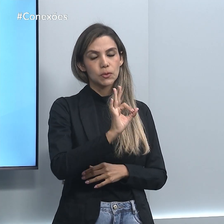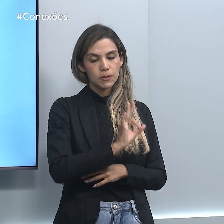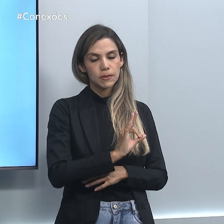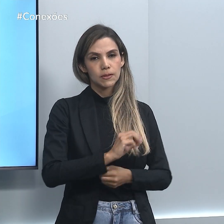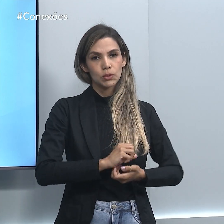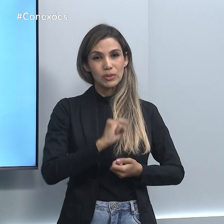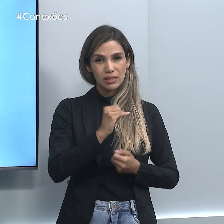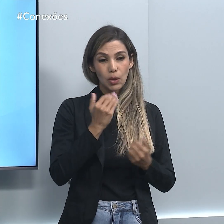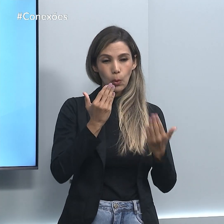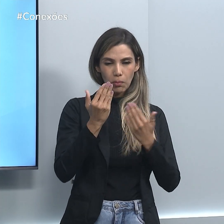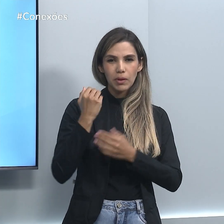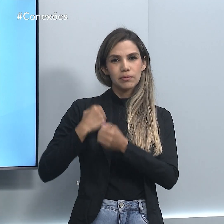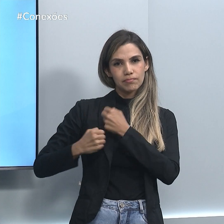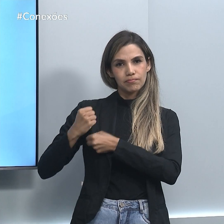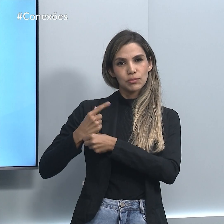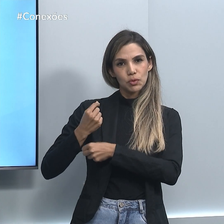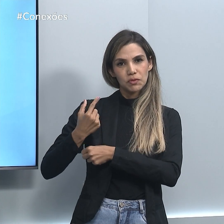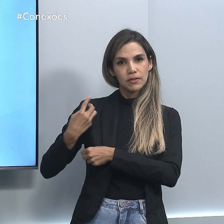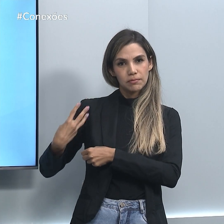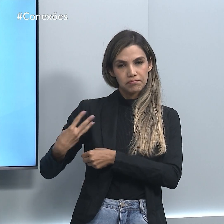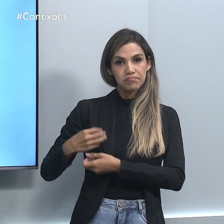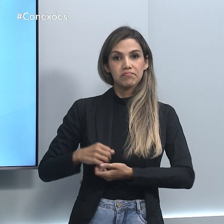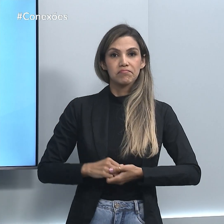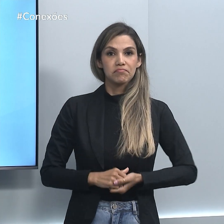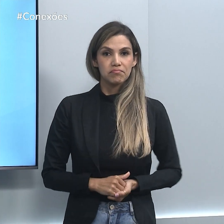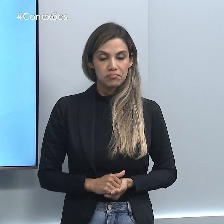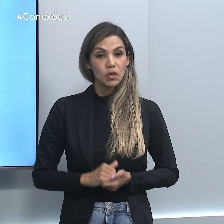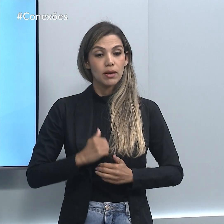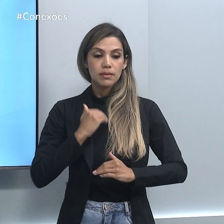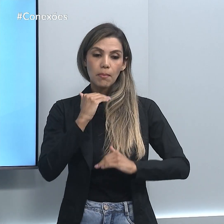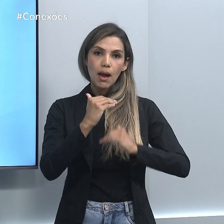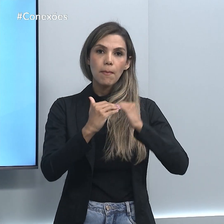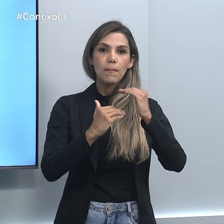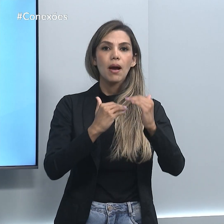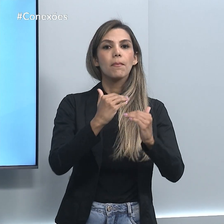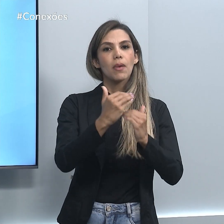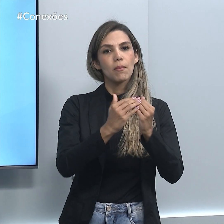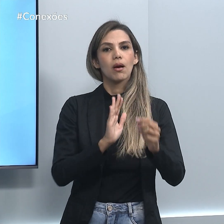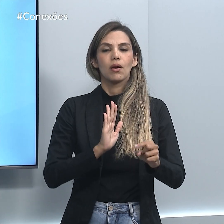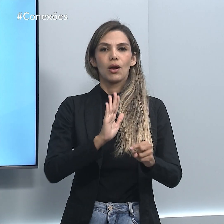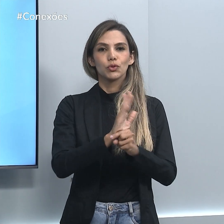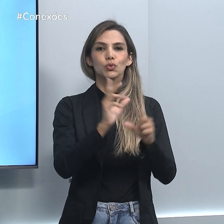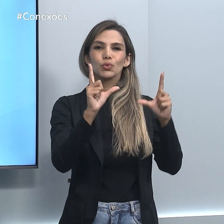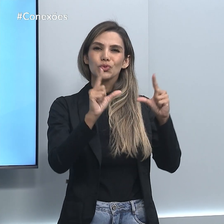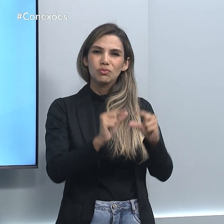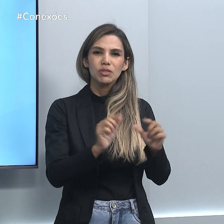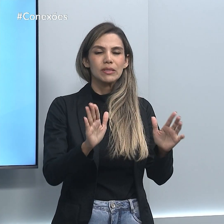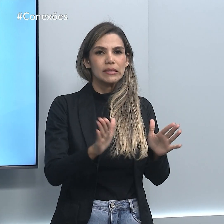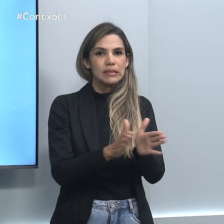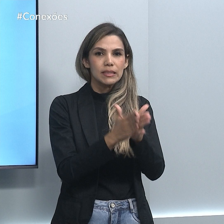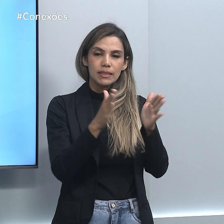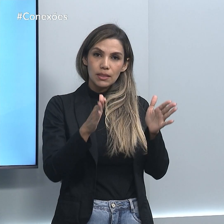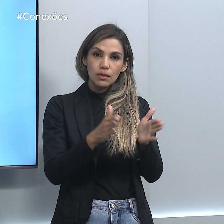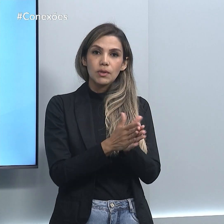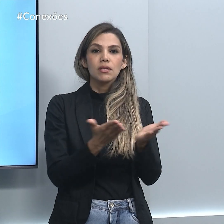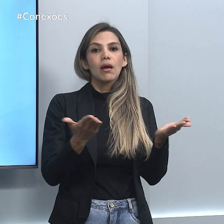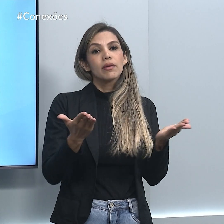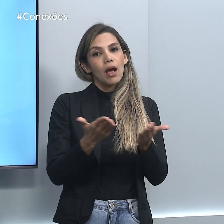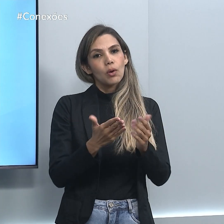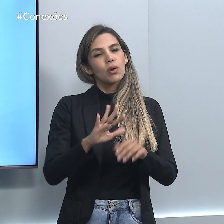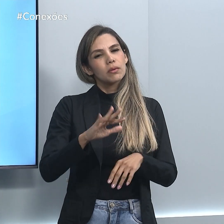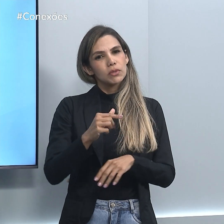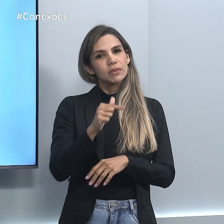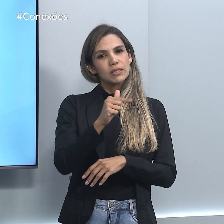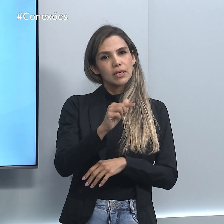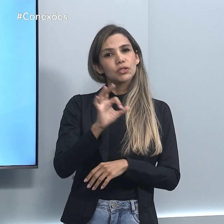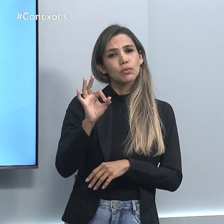no mesmo período. Esse avanço contribuiu diretamente para a redução da pobreza extrema, que agora atinge menos